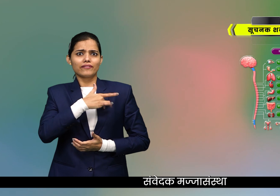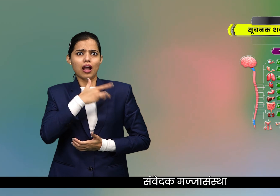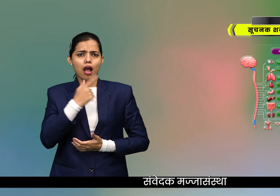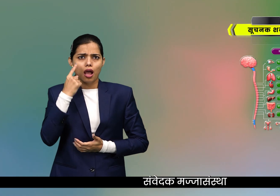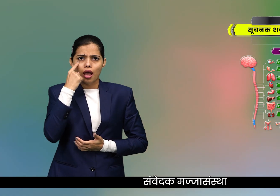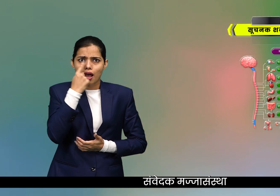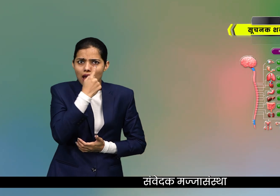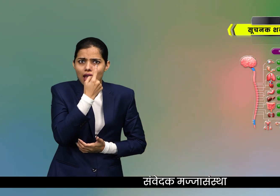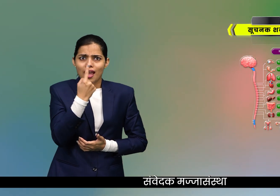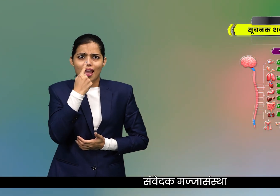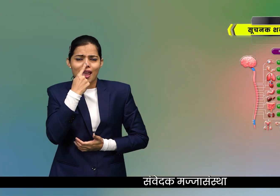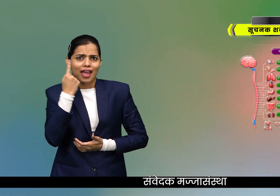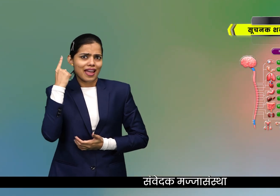संवेदक मज्जासंस्था.